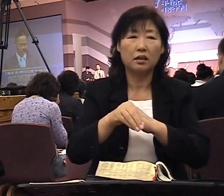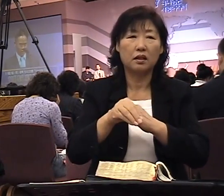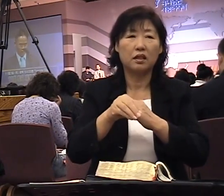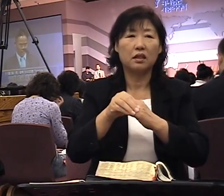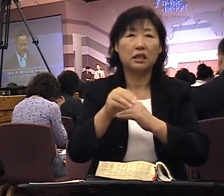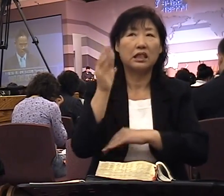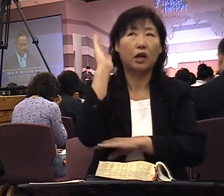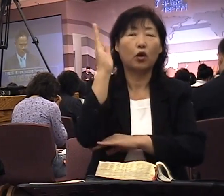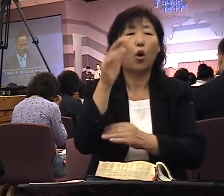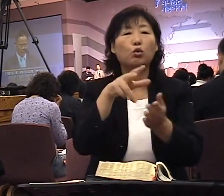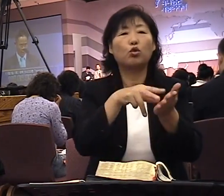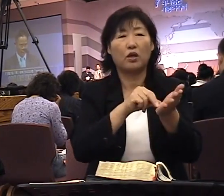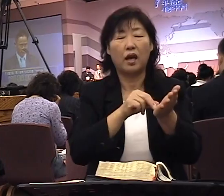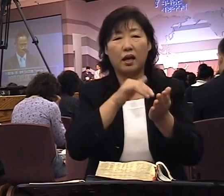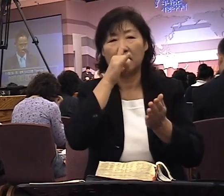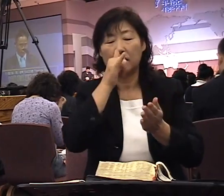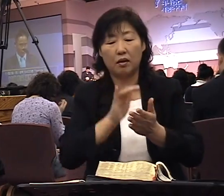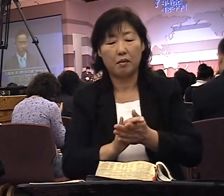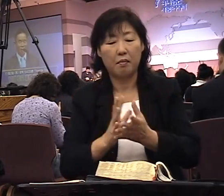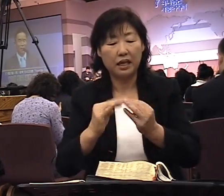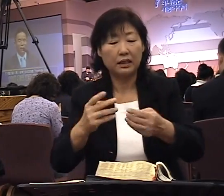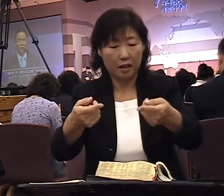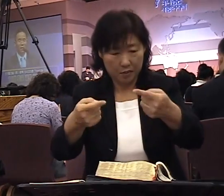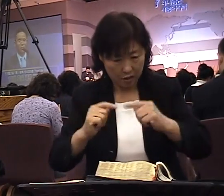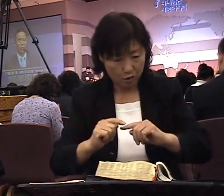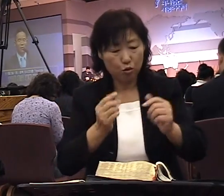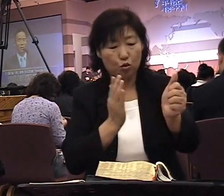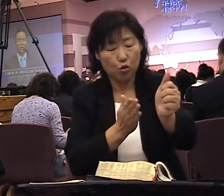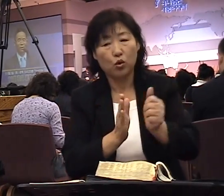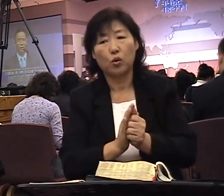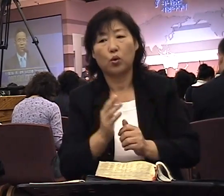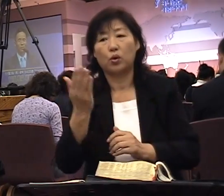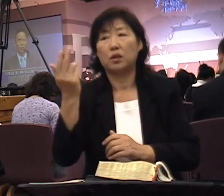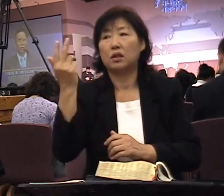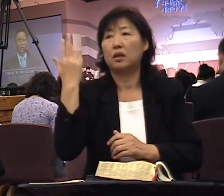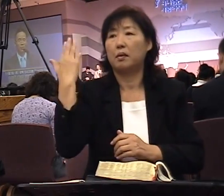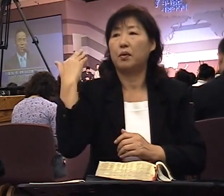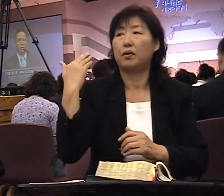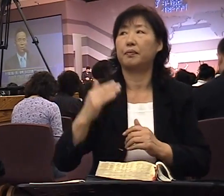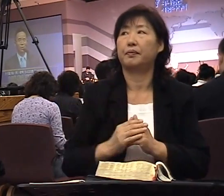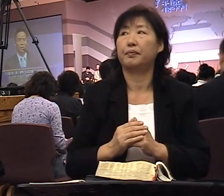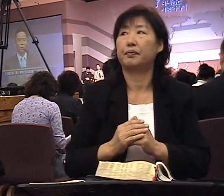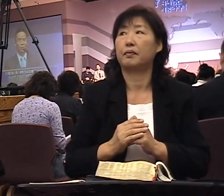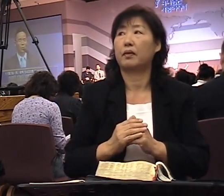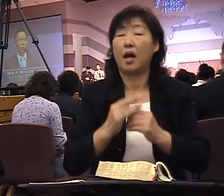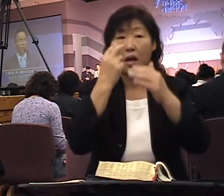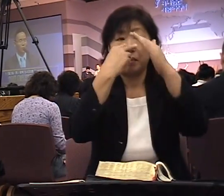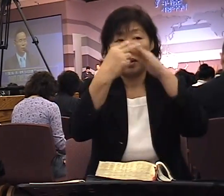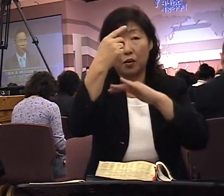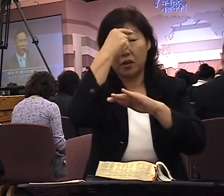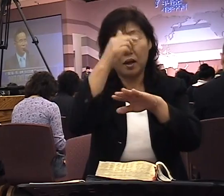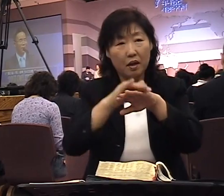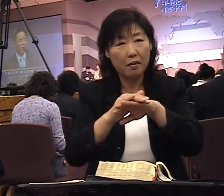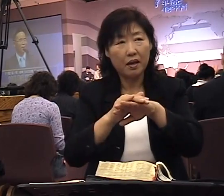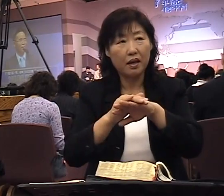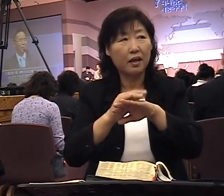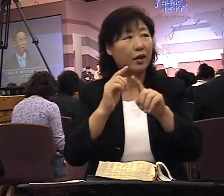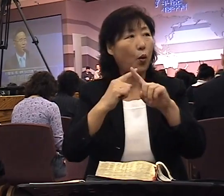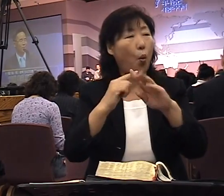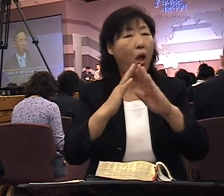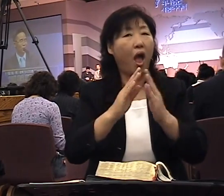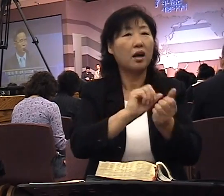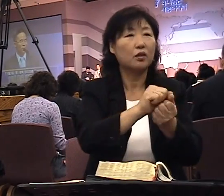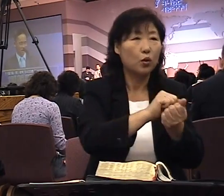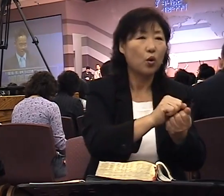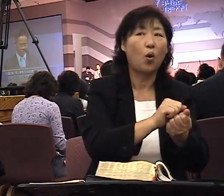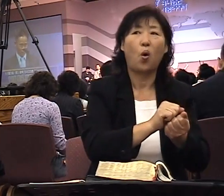전하실 텐데 많이 참여해 주시고요. 지난번 우리 비전 예배 마치고 교회 청소를 했죠. 우리